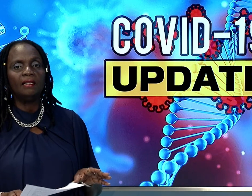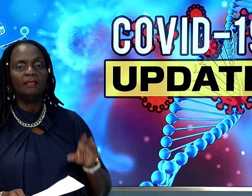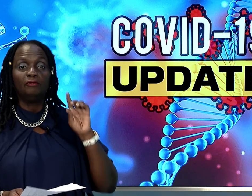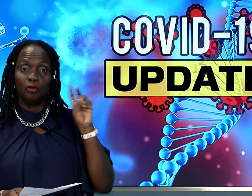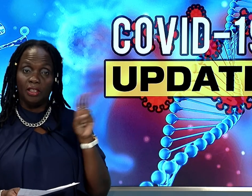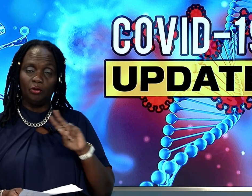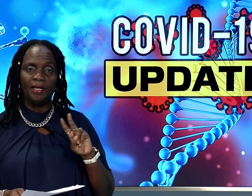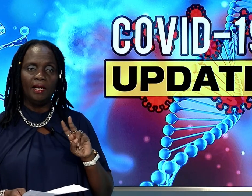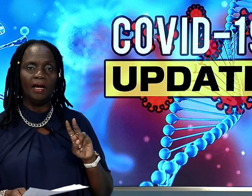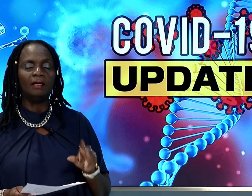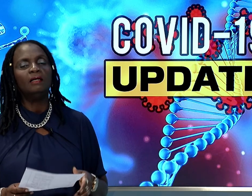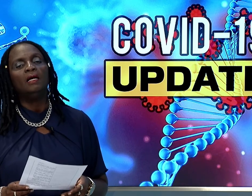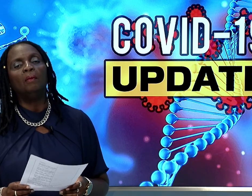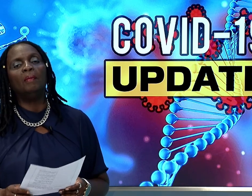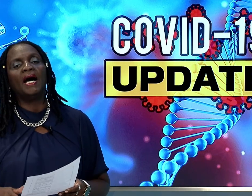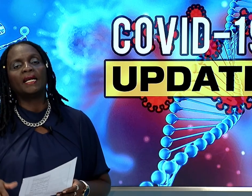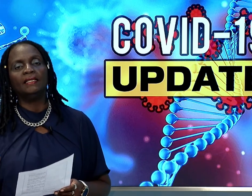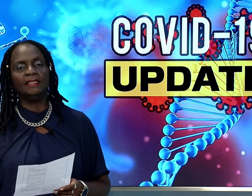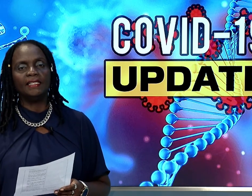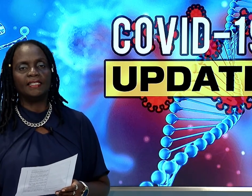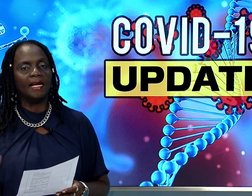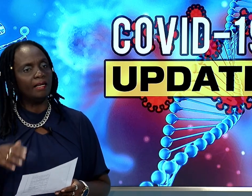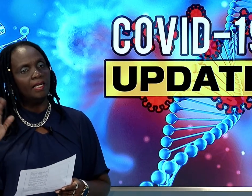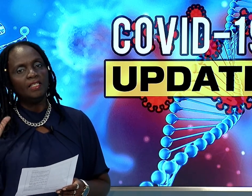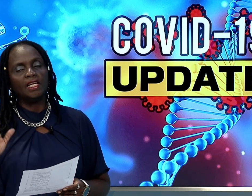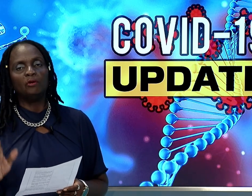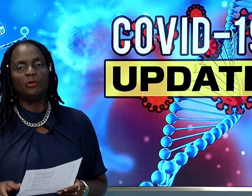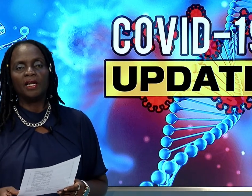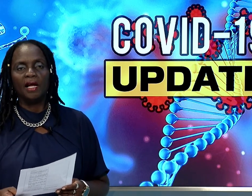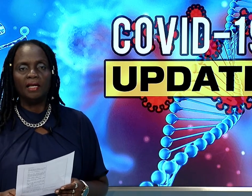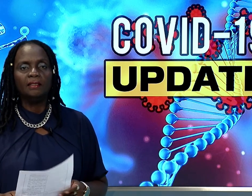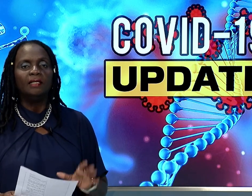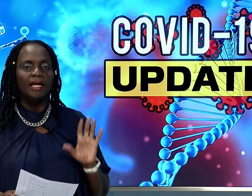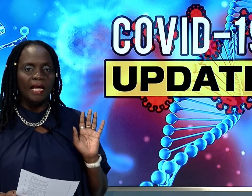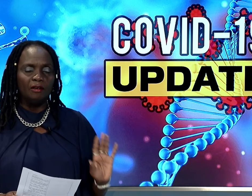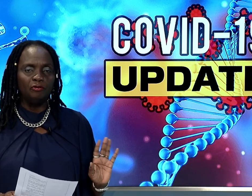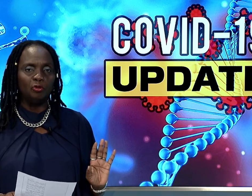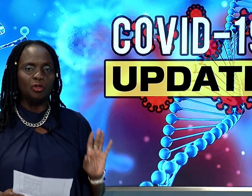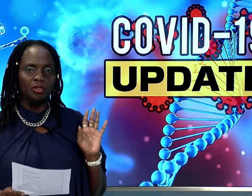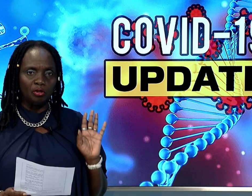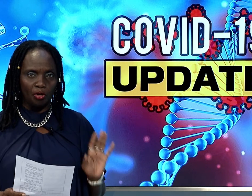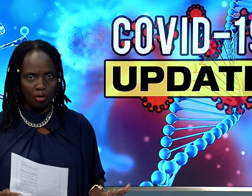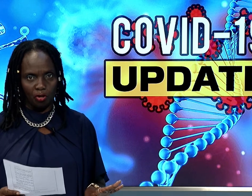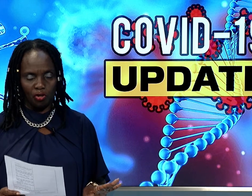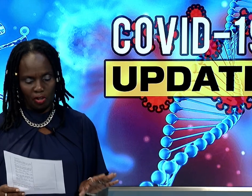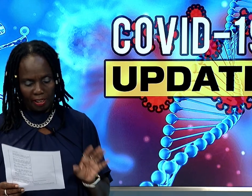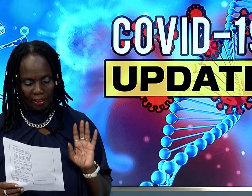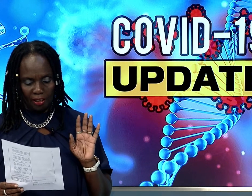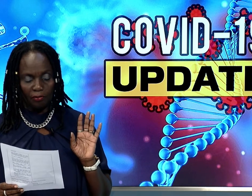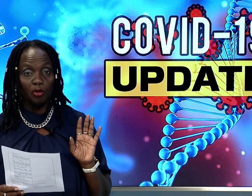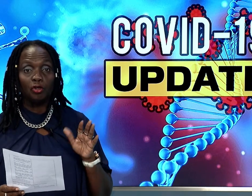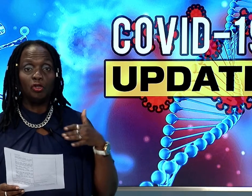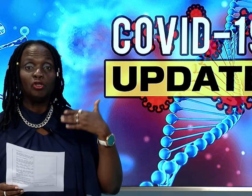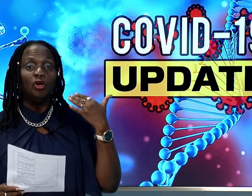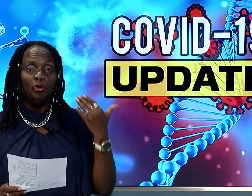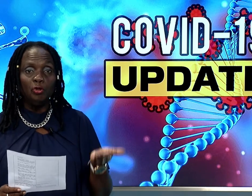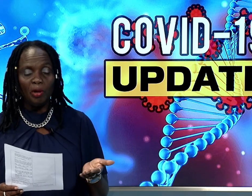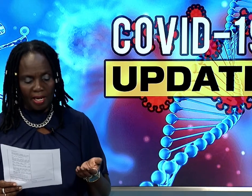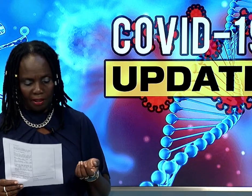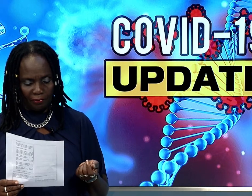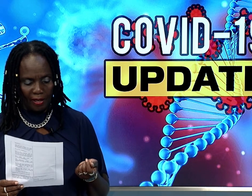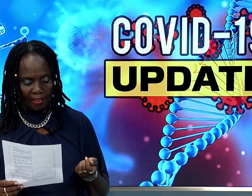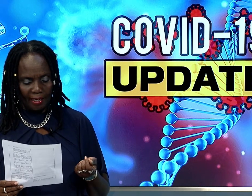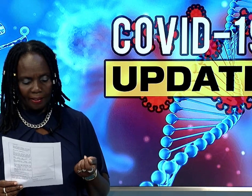meer gelden voor die 2 dagen. Maar dinsdag zijn we weer allen 11 uur thuis. En dat is voor dus